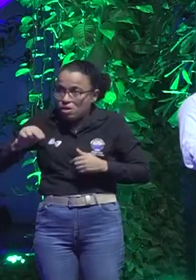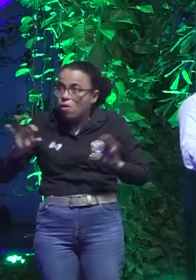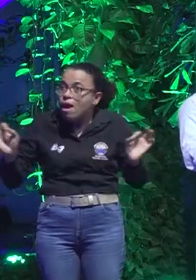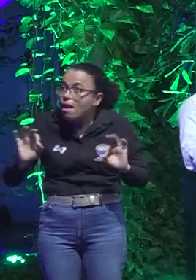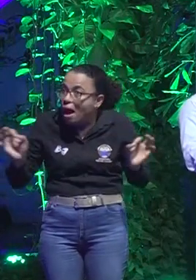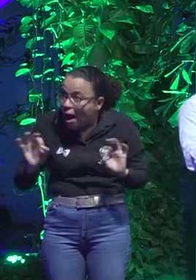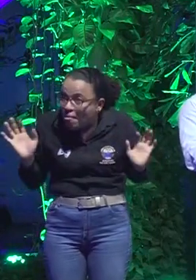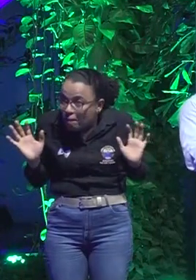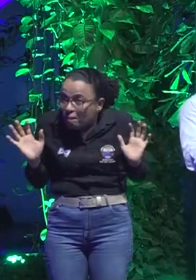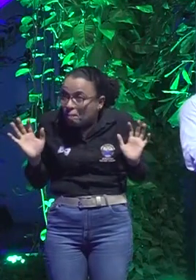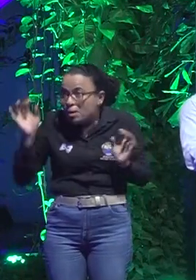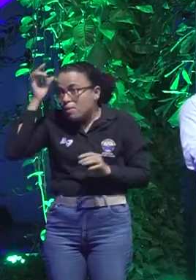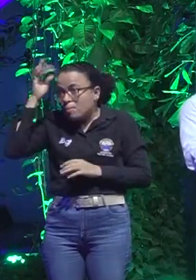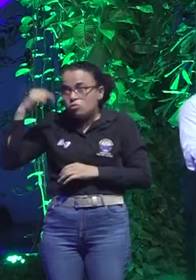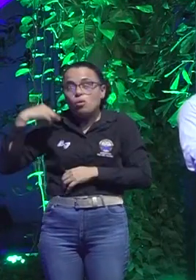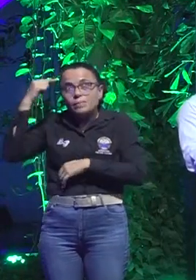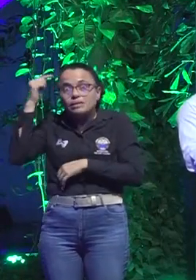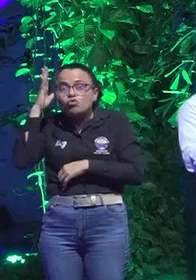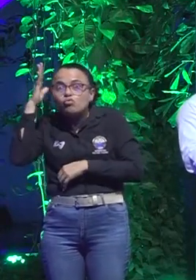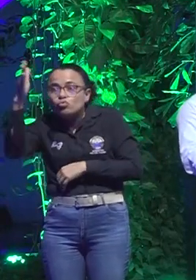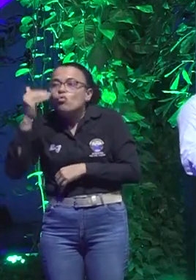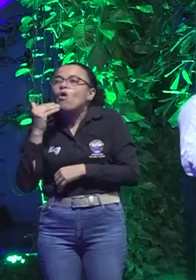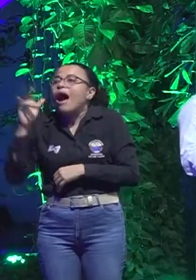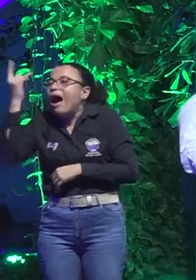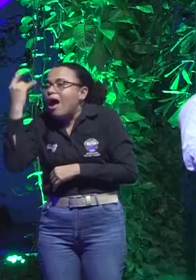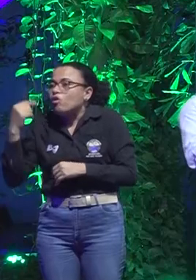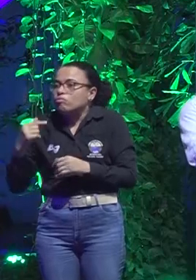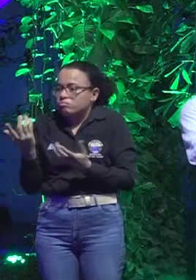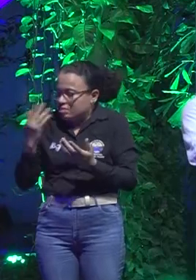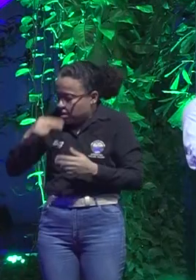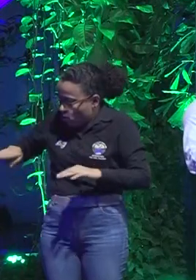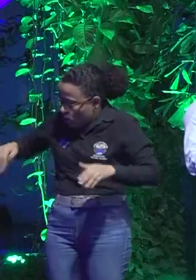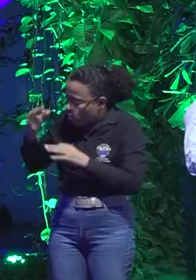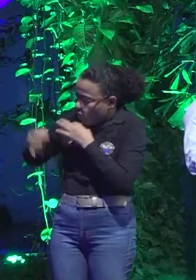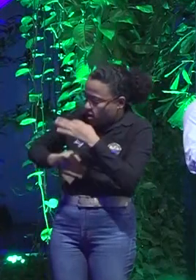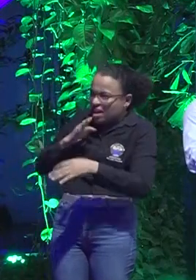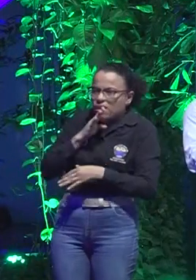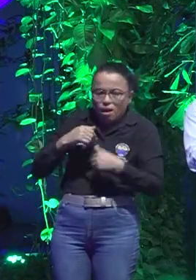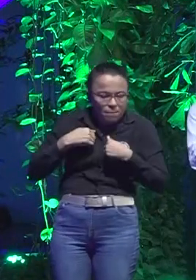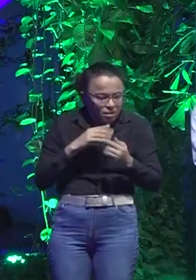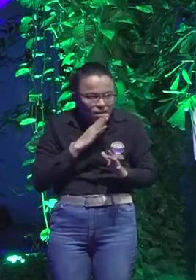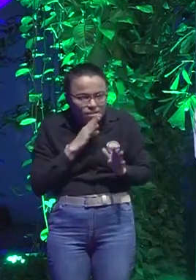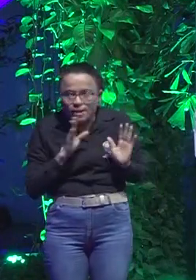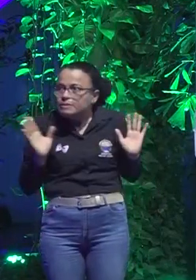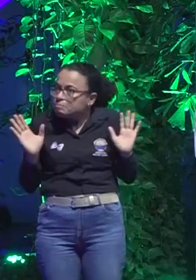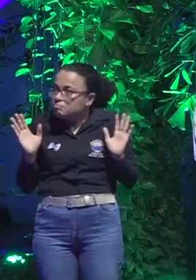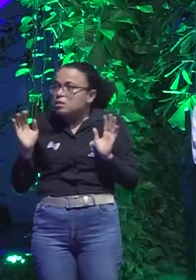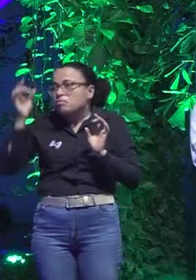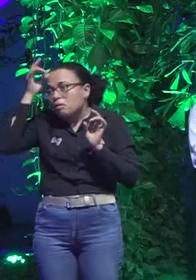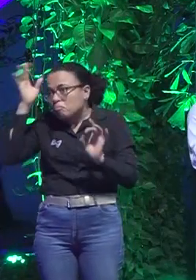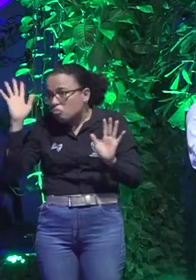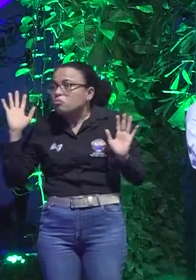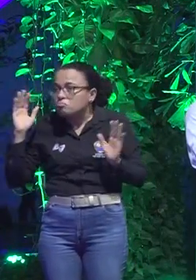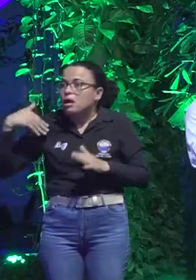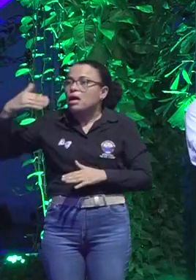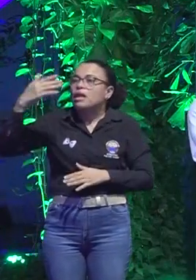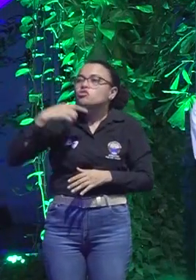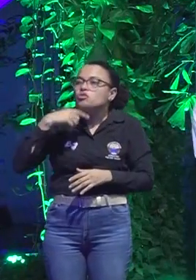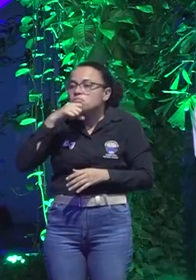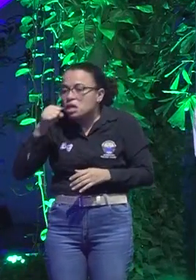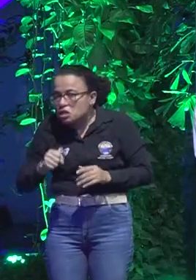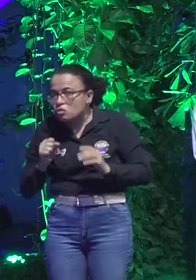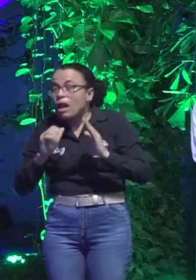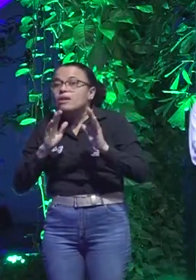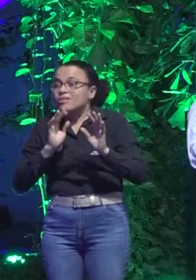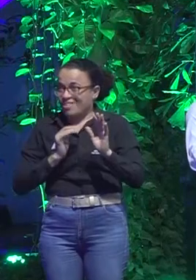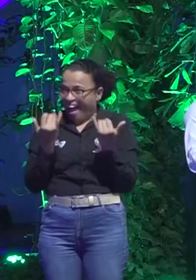como un profesor que está ya nuestro, que duró 25 años trabajando en la universidad y nunca nadie lo reconoció. Y cuando yo